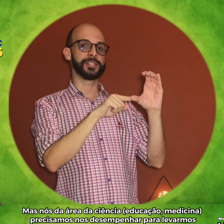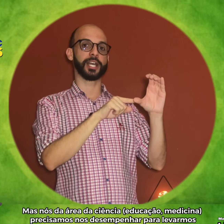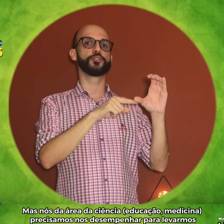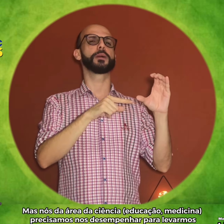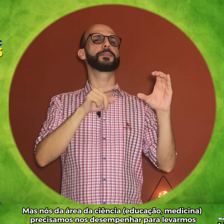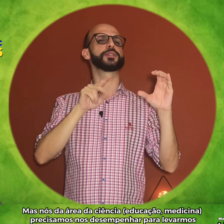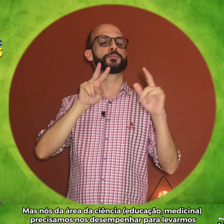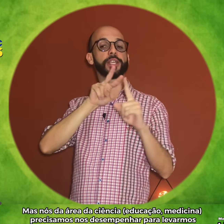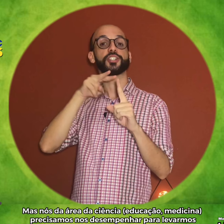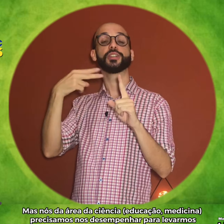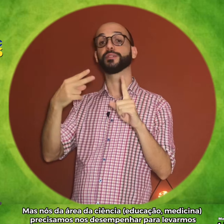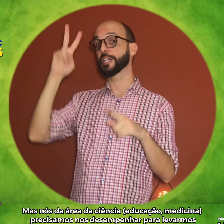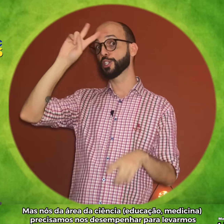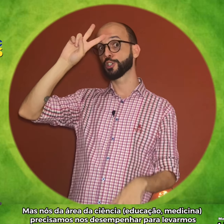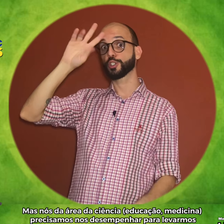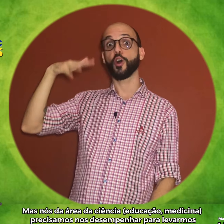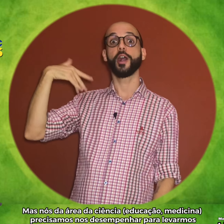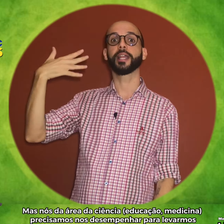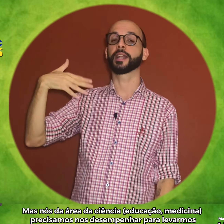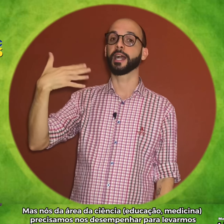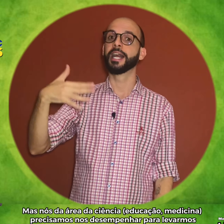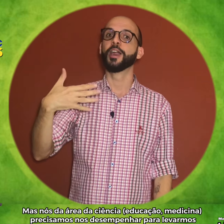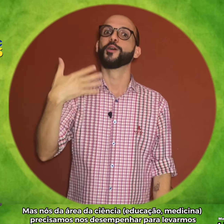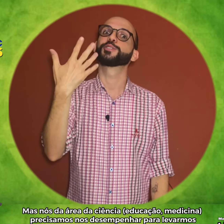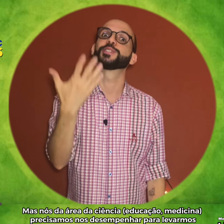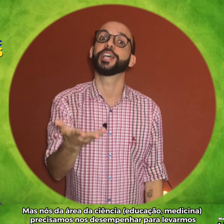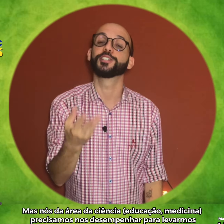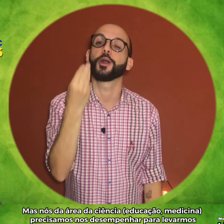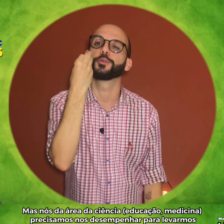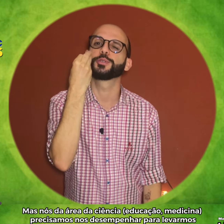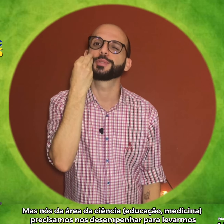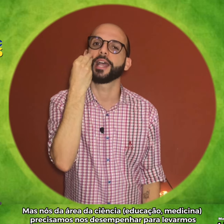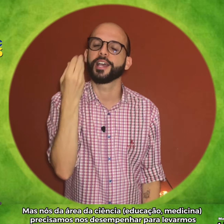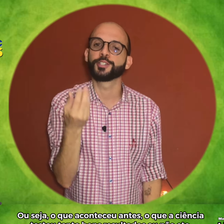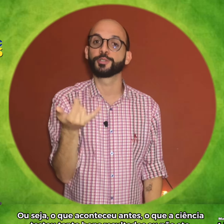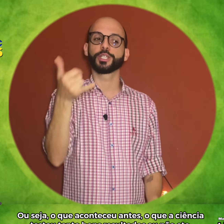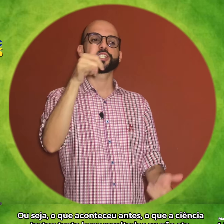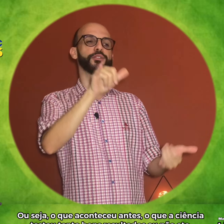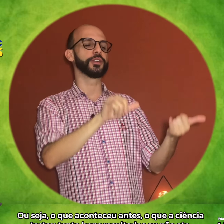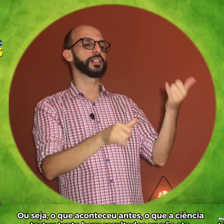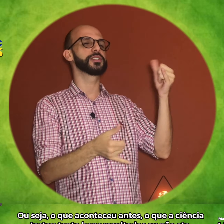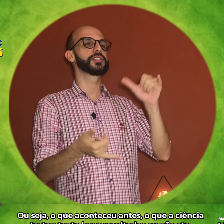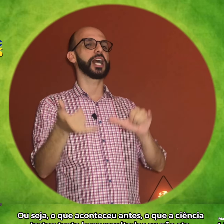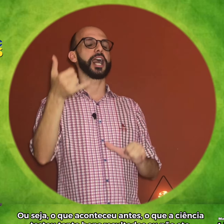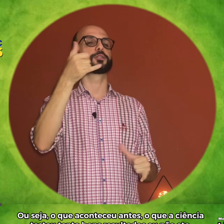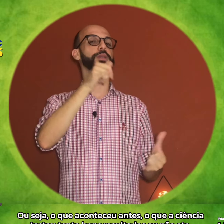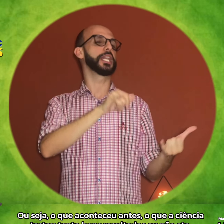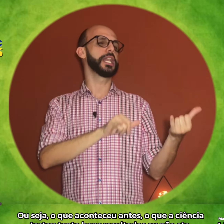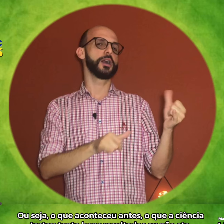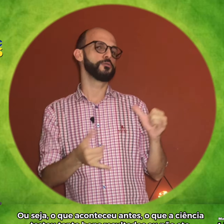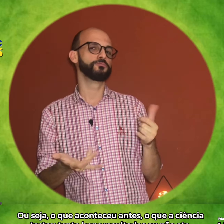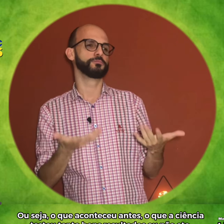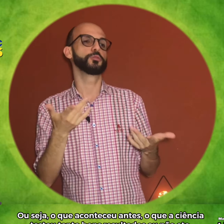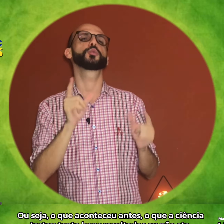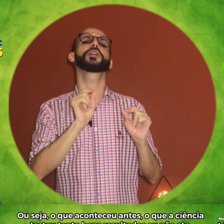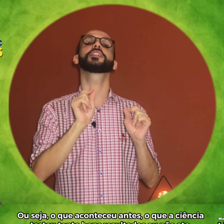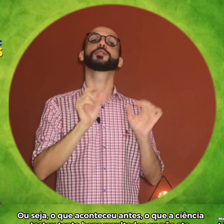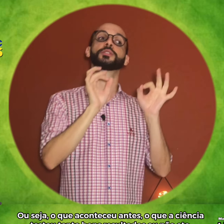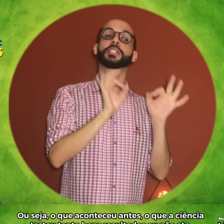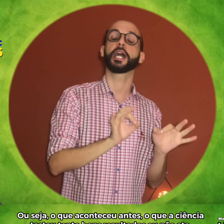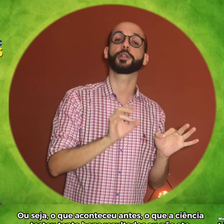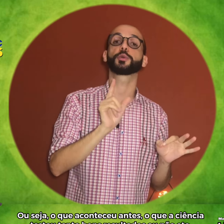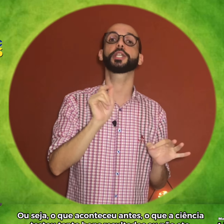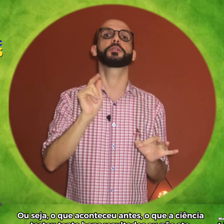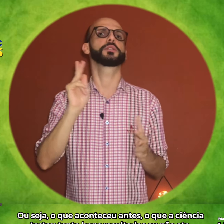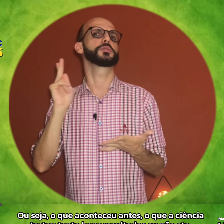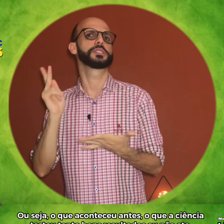ciência numa perspectiva histórica. Ou seja, os testes, o que já foi testado, o que não, o que que